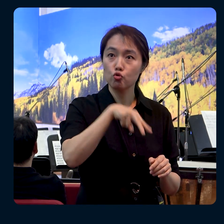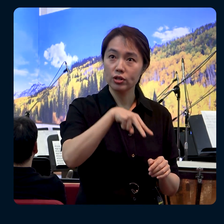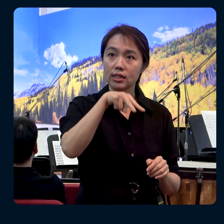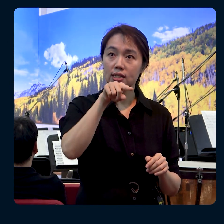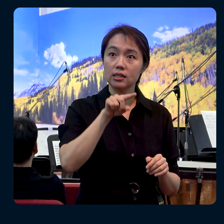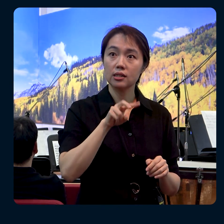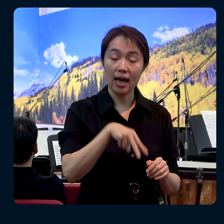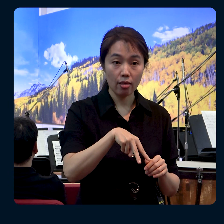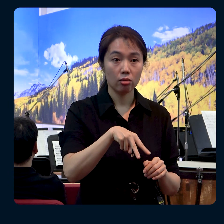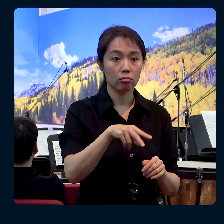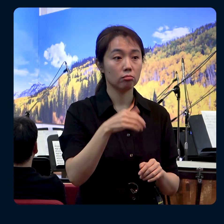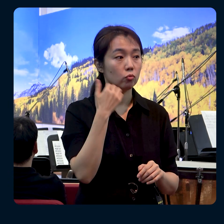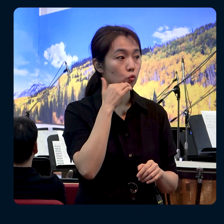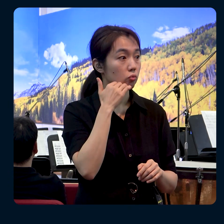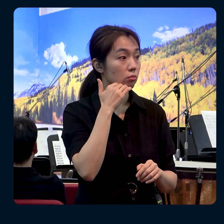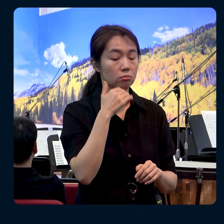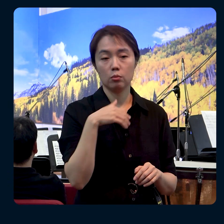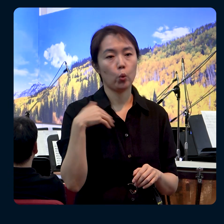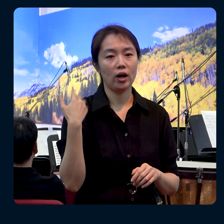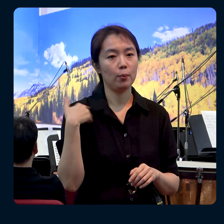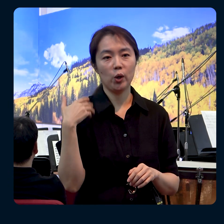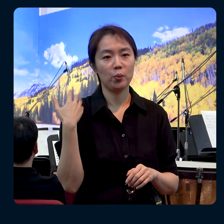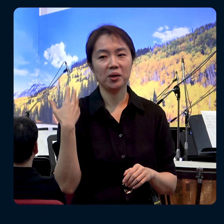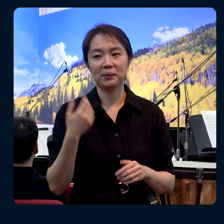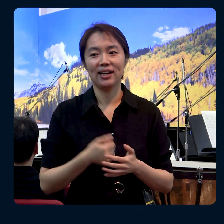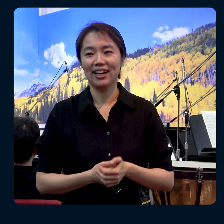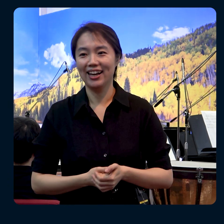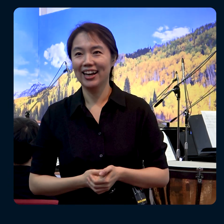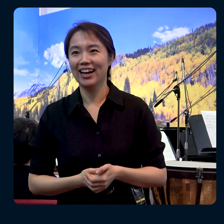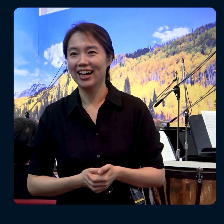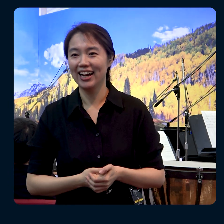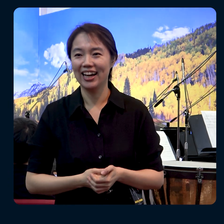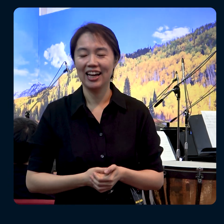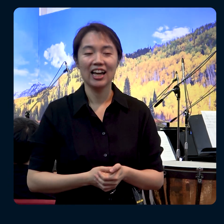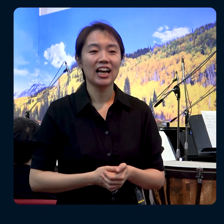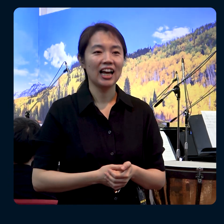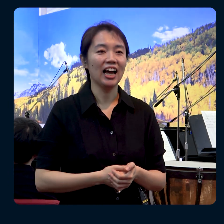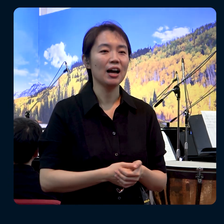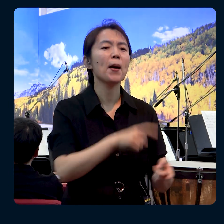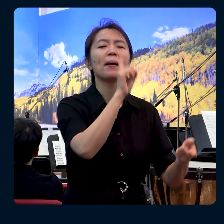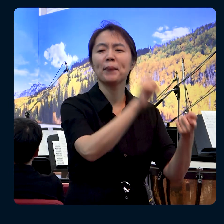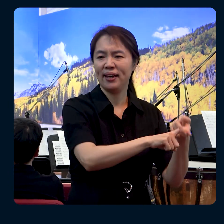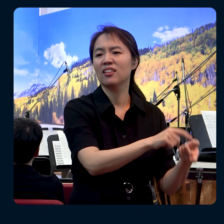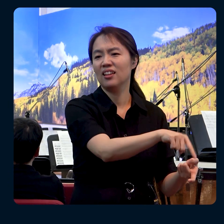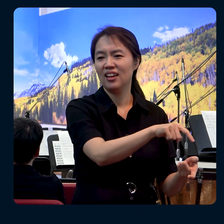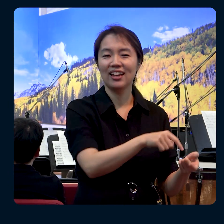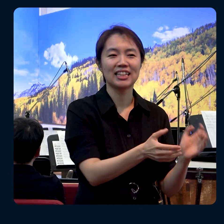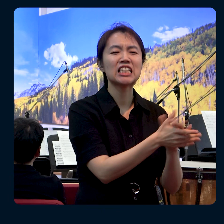아웃삿이 누굴까요? 몰라요, 누군지. 근데 걔 친구인 건 알아요.